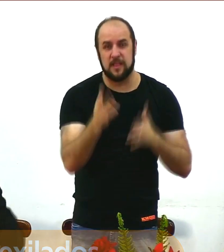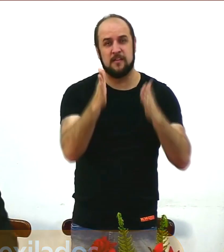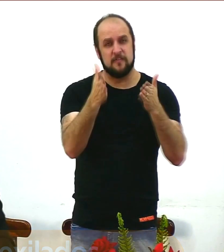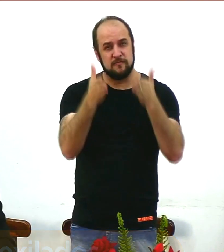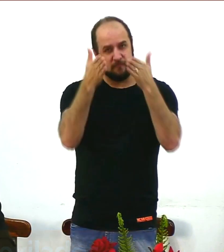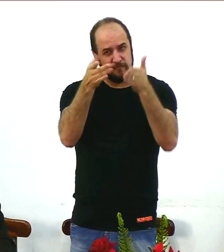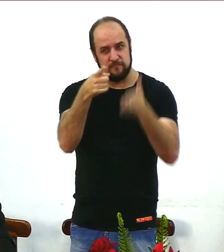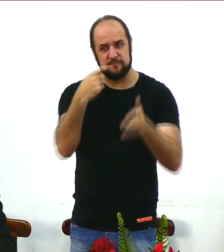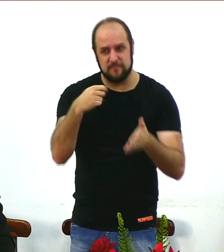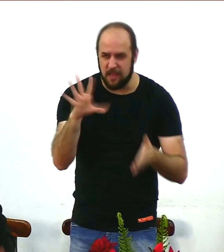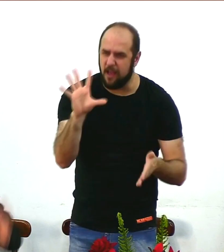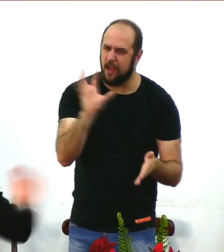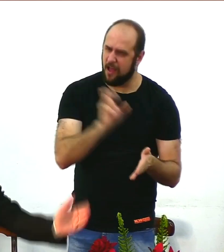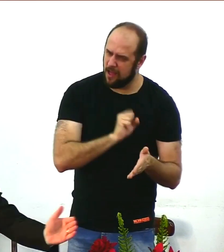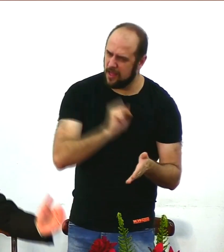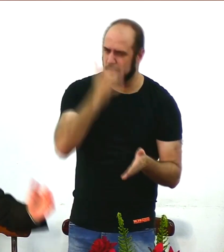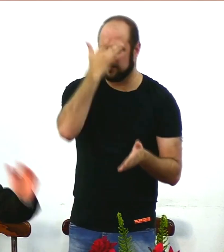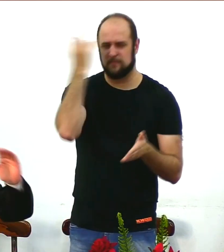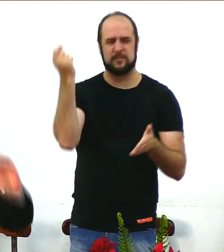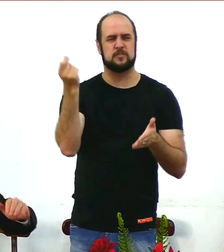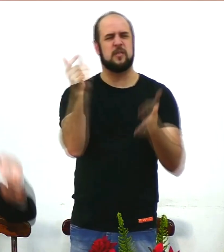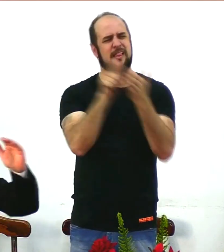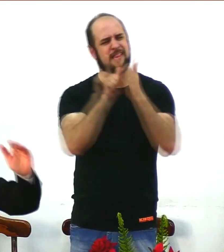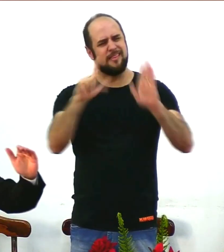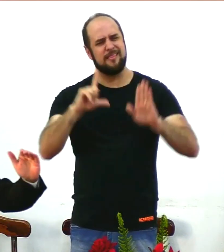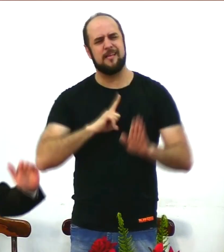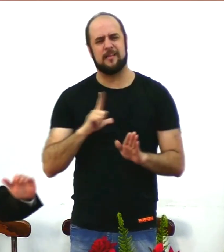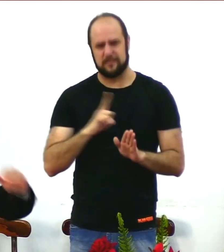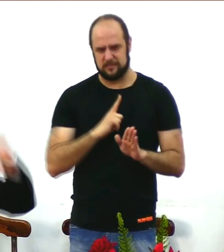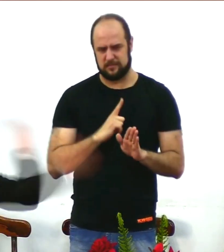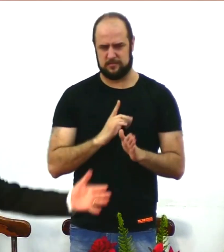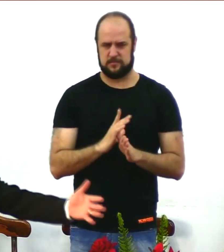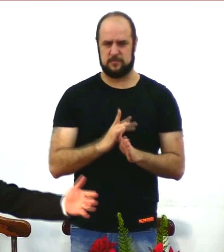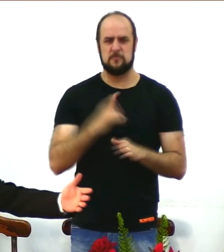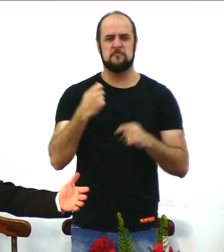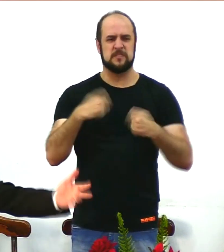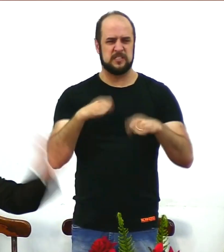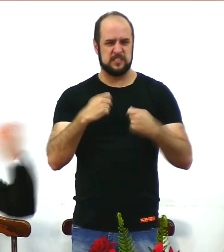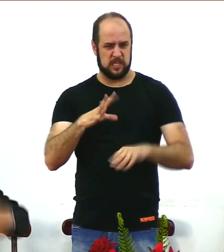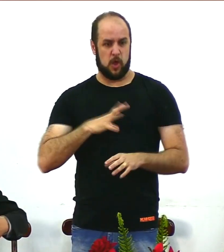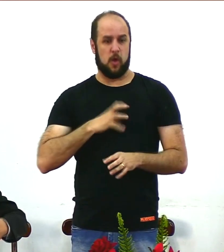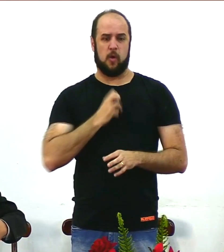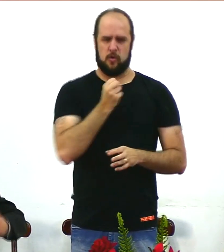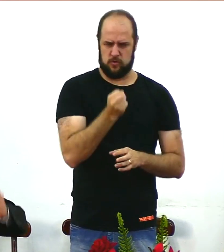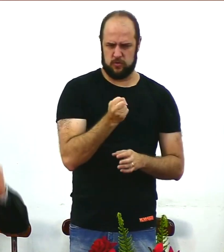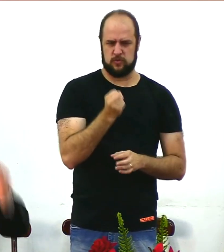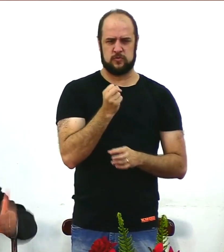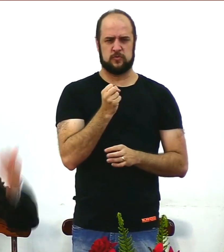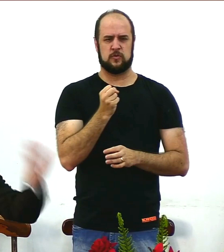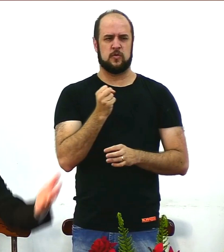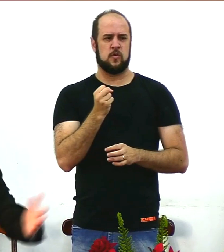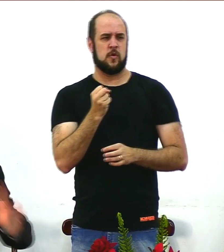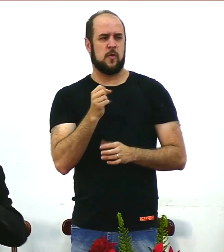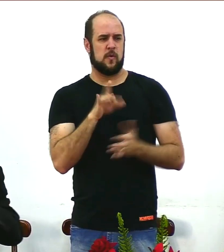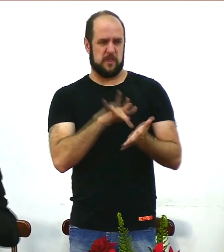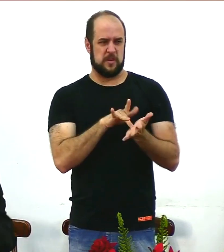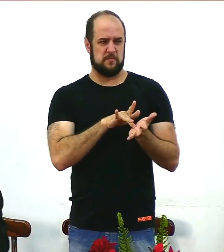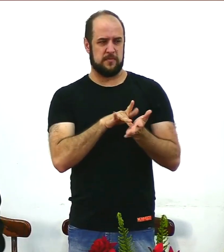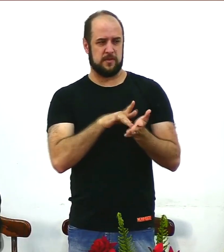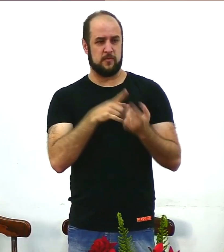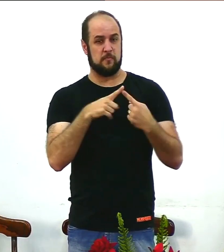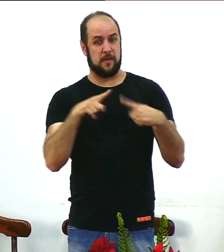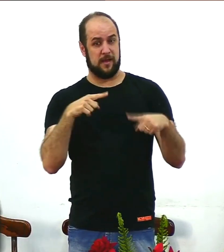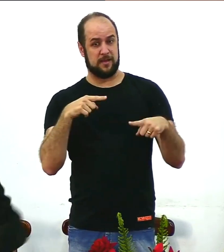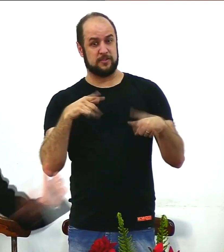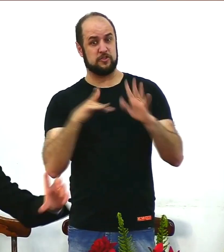pedra. E então quando nós lemos isso, nós pensamos, como pode, o salmista usar uma frase tão